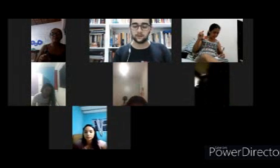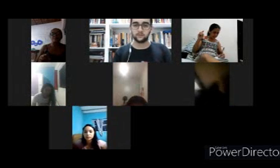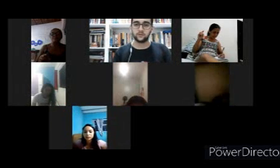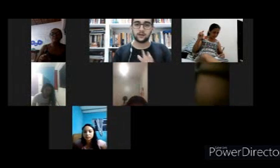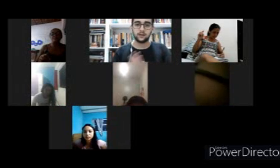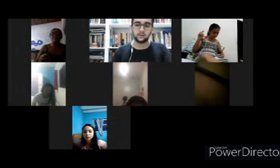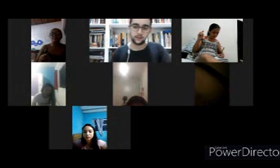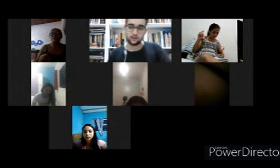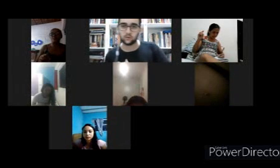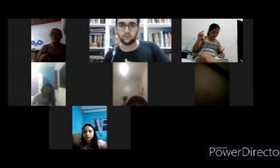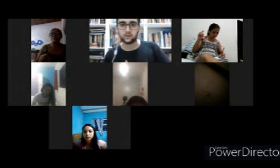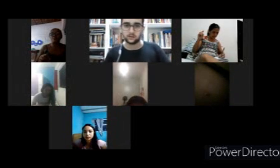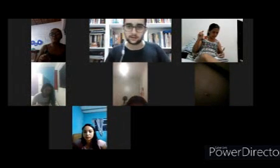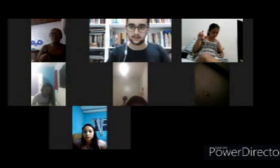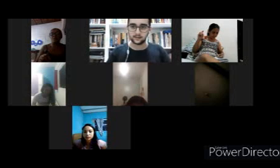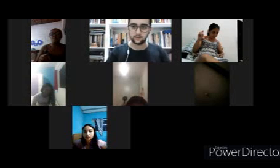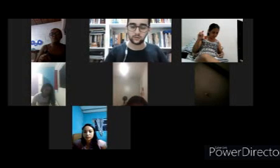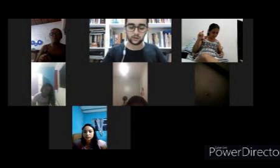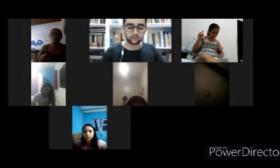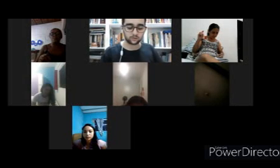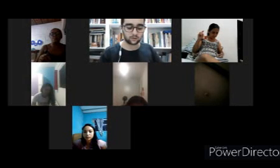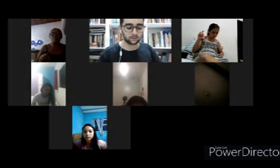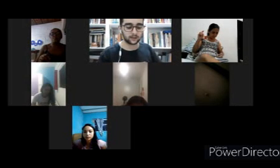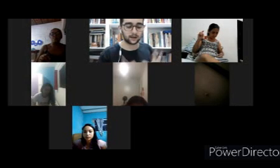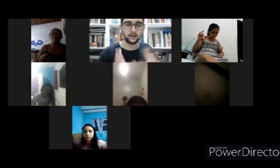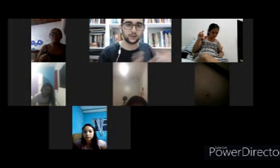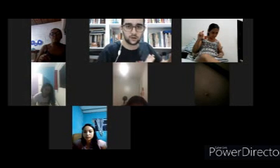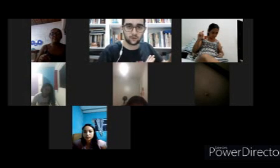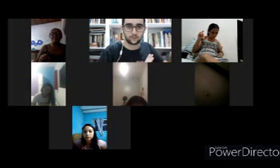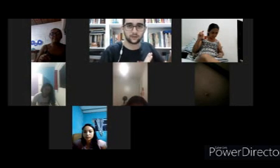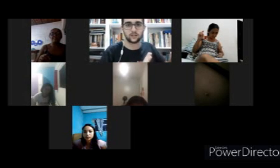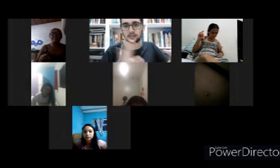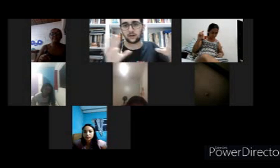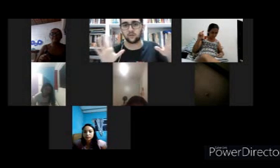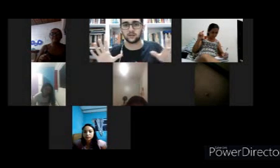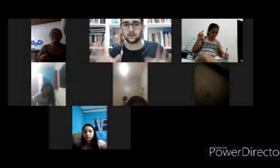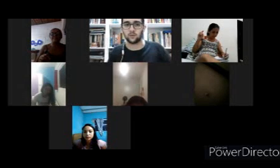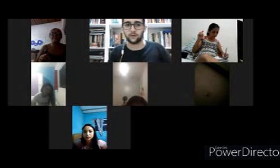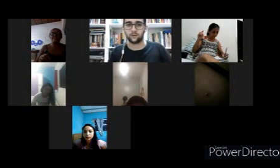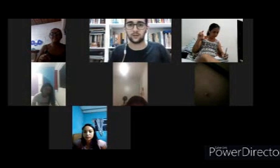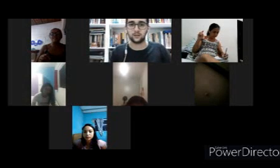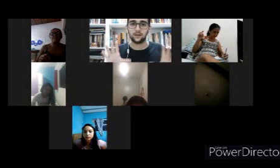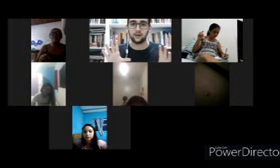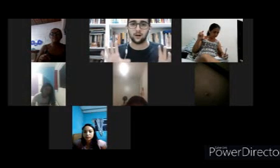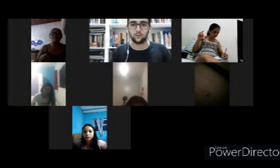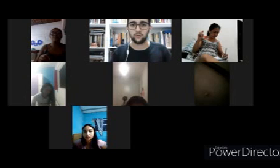eu vou ficar aqui esperando com vocês esses 10 minutinhos que eu vou cronometrar. Antes de eu ir pegar essa água, vocês têm alguma pergunta? Alguma